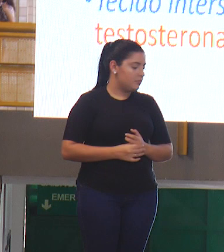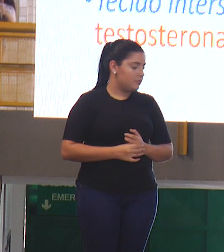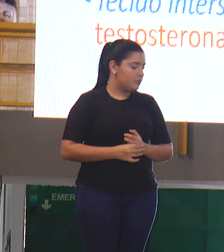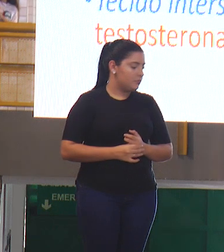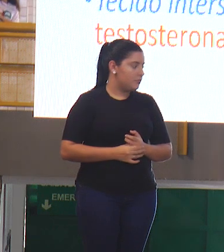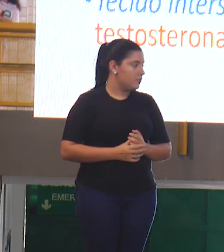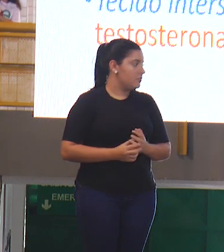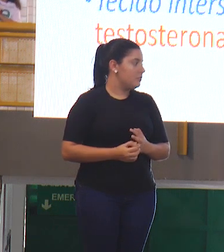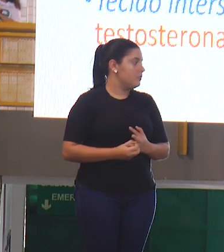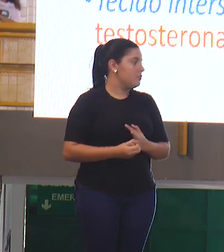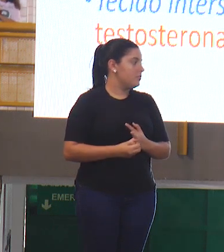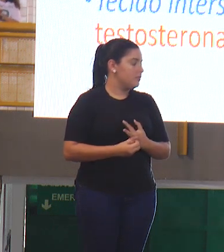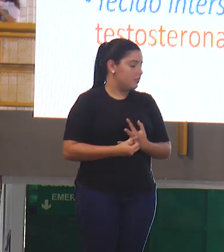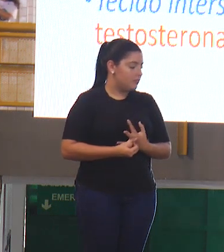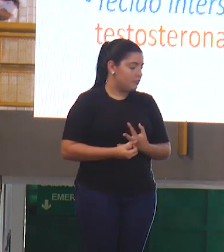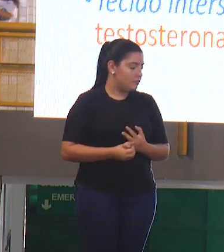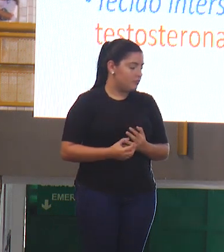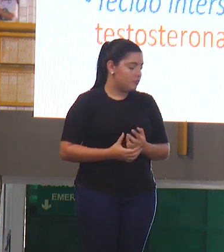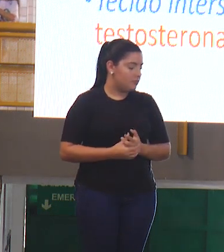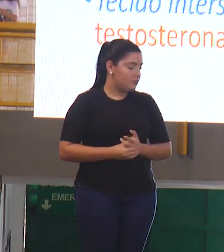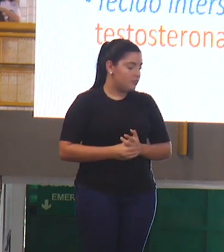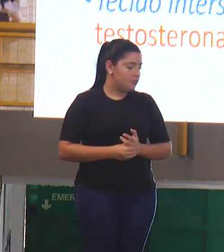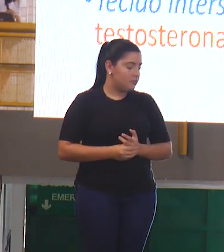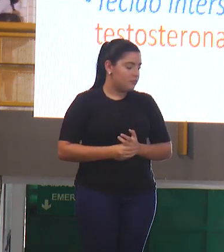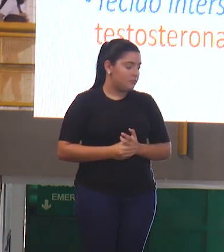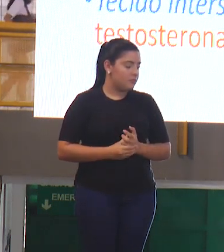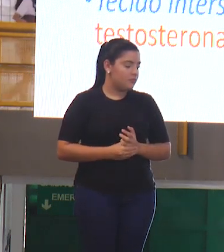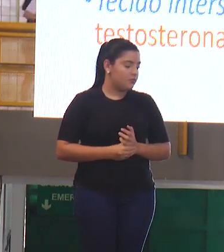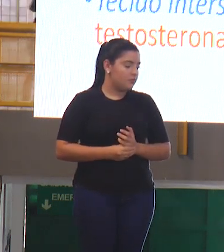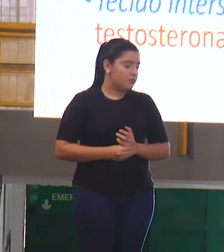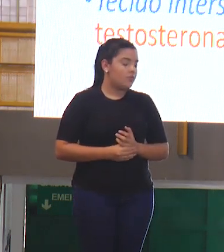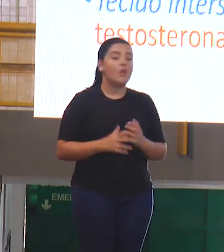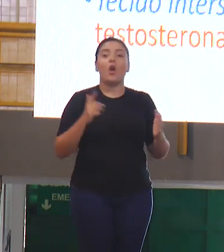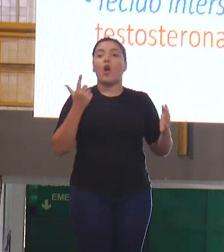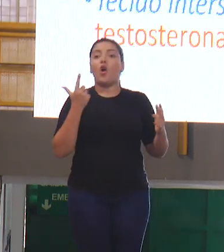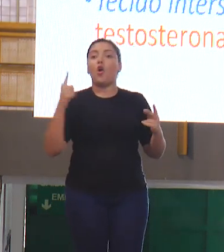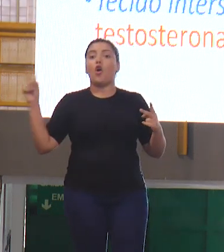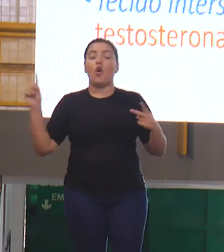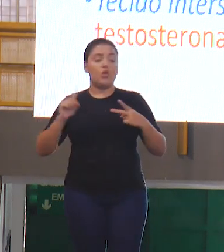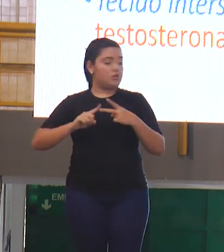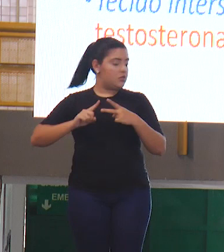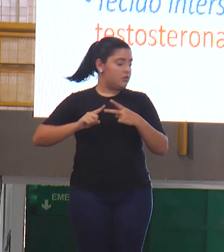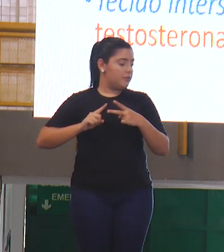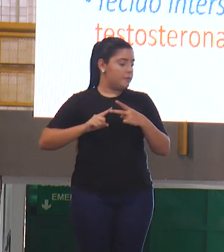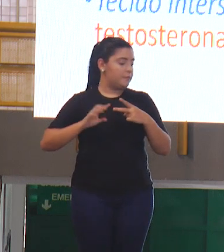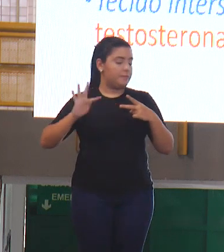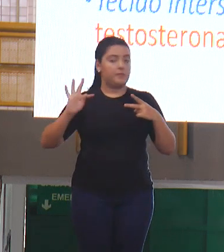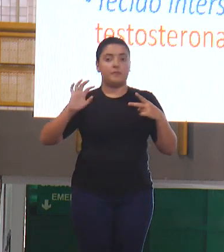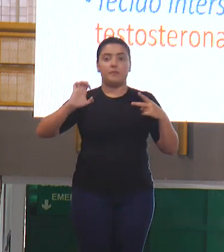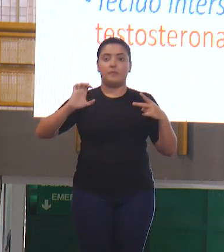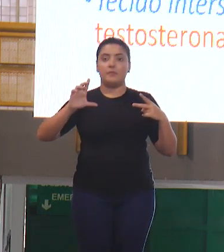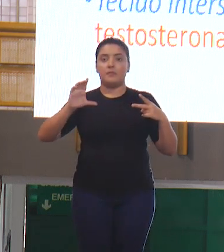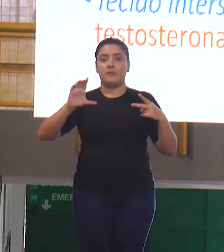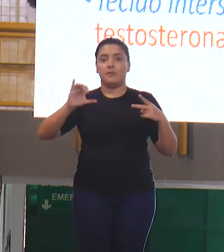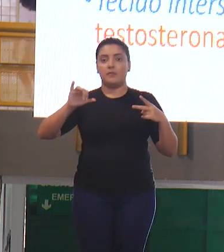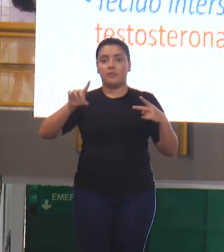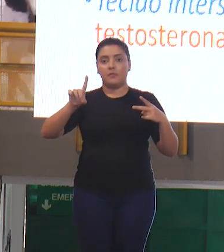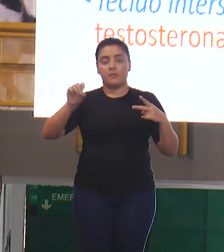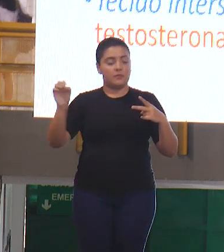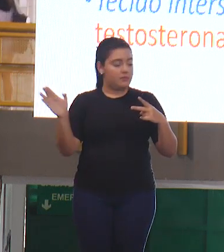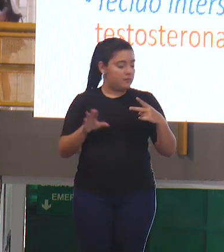Oi? Pronto. Obrigado. Viu? E a outra porção é o chamado